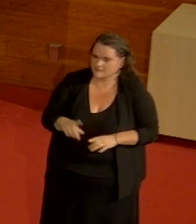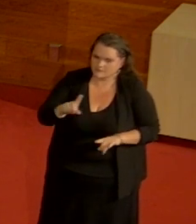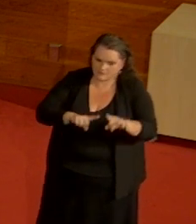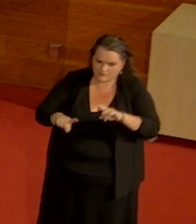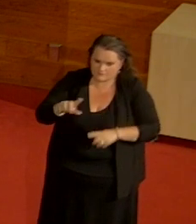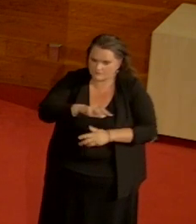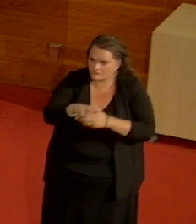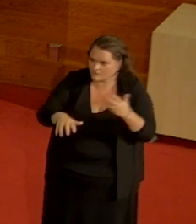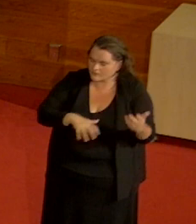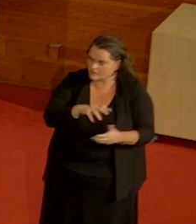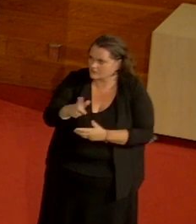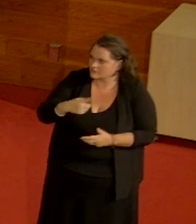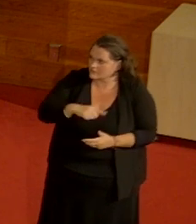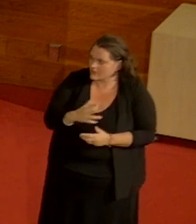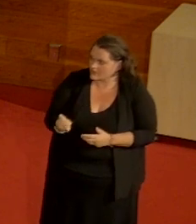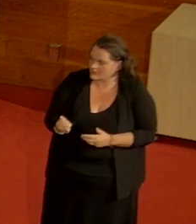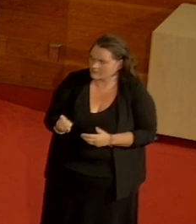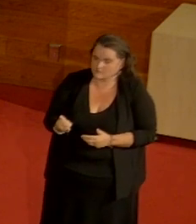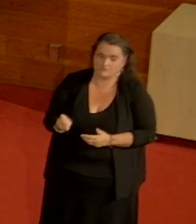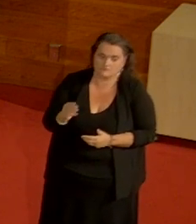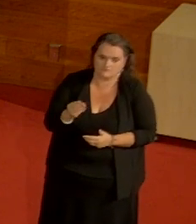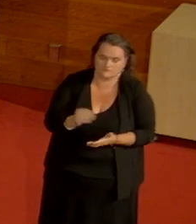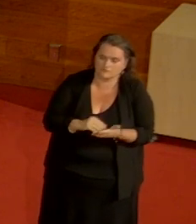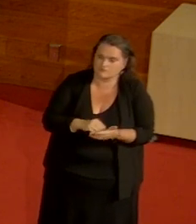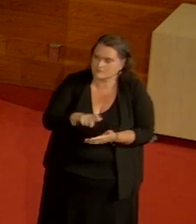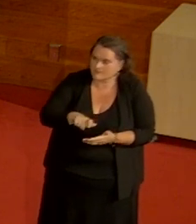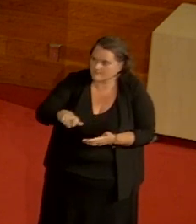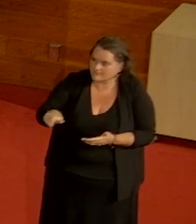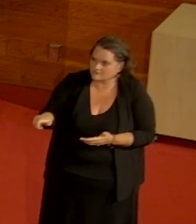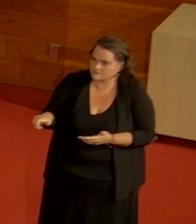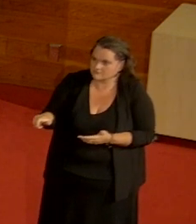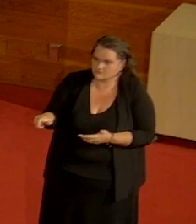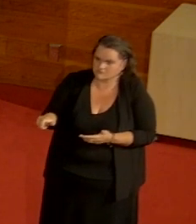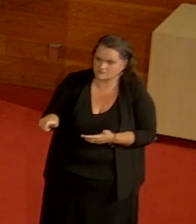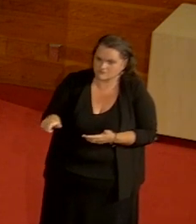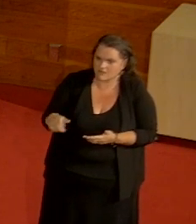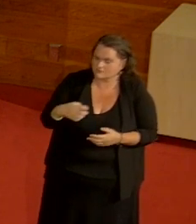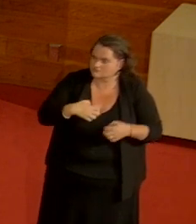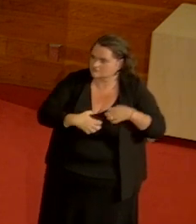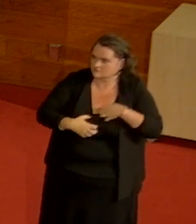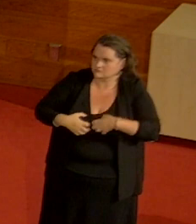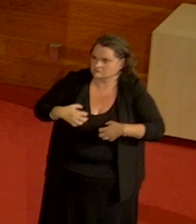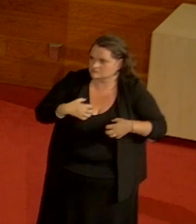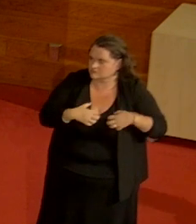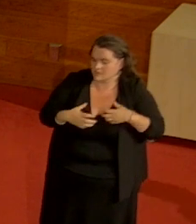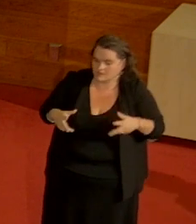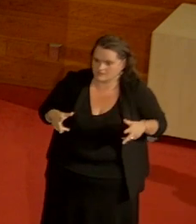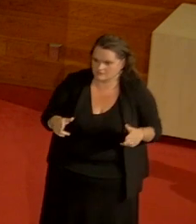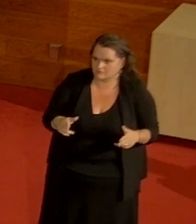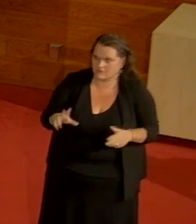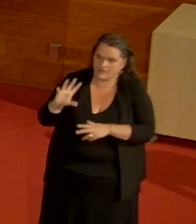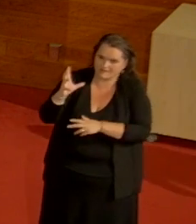conflictos que tenemos hace que muchas personas estén teniendo una grandísima ansiedad de época ansiedad